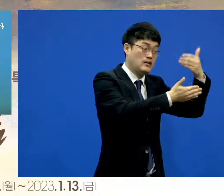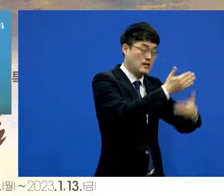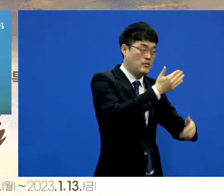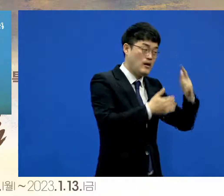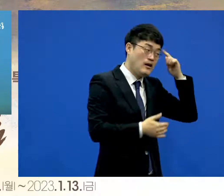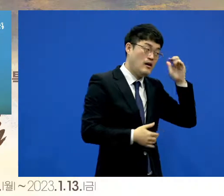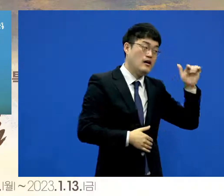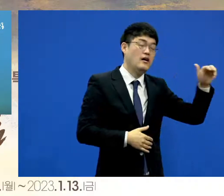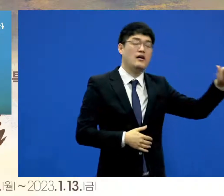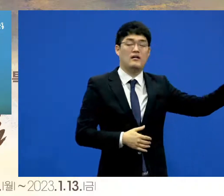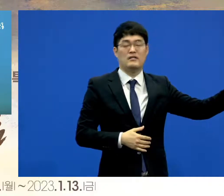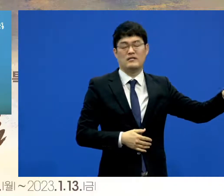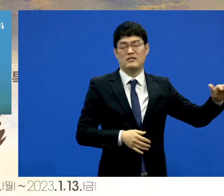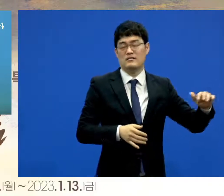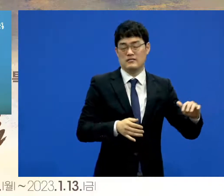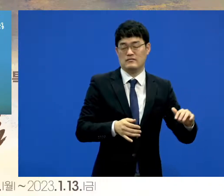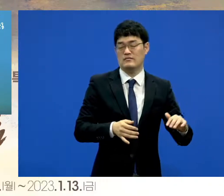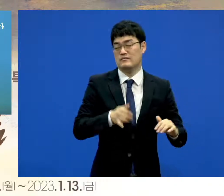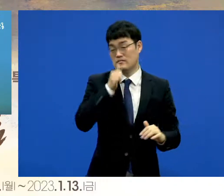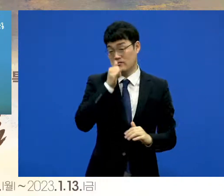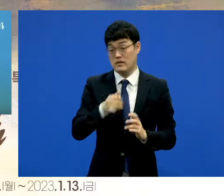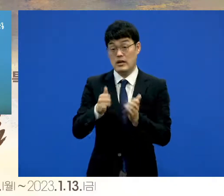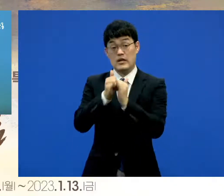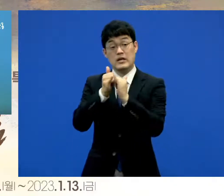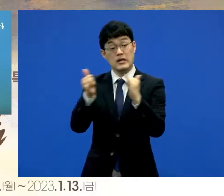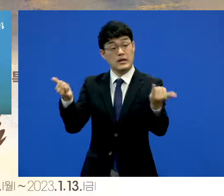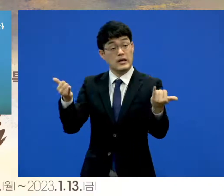인간은 계속적으로 반역을 꿈꾸는 겁니다.